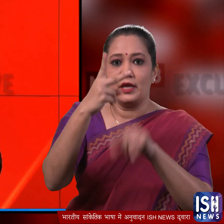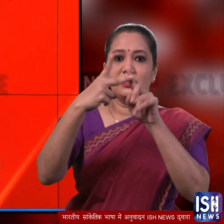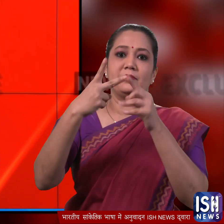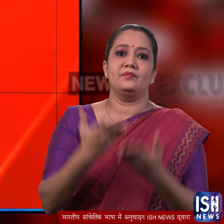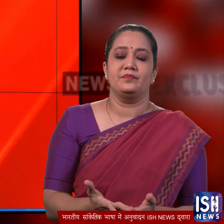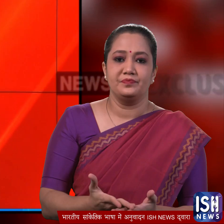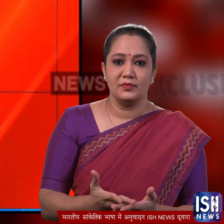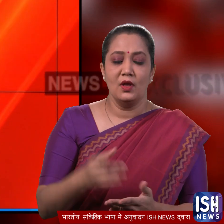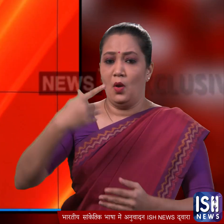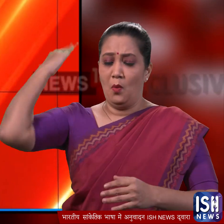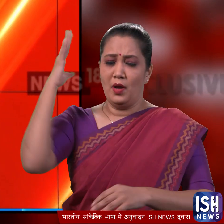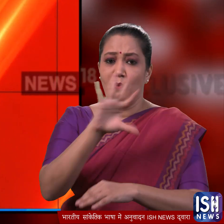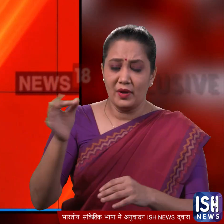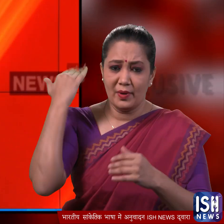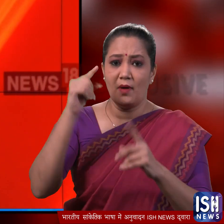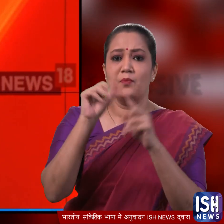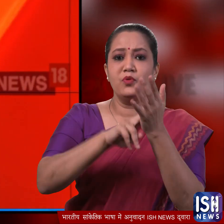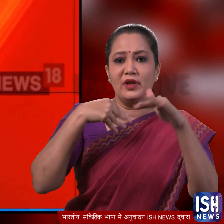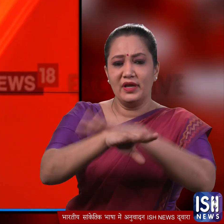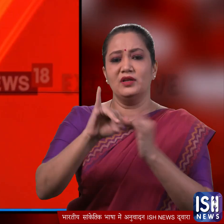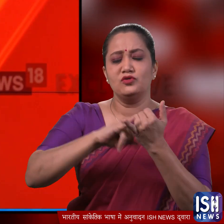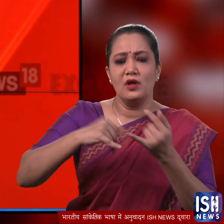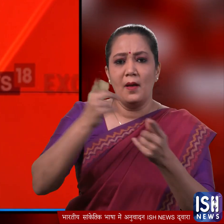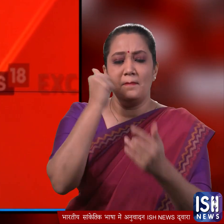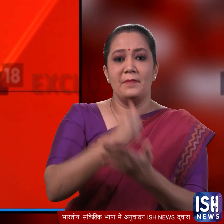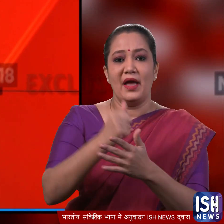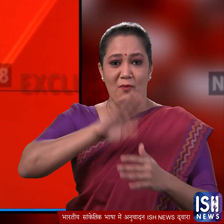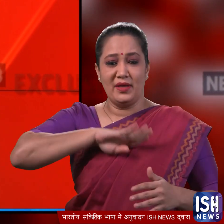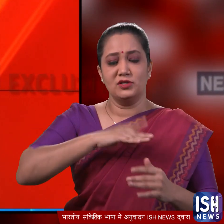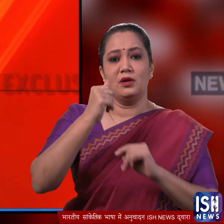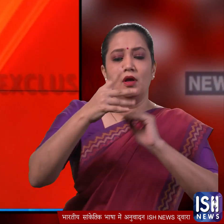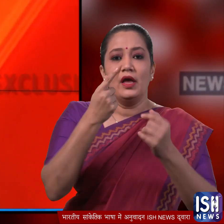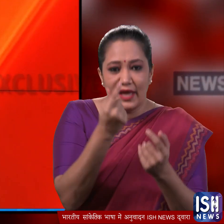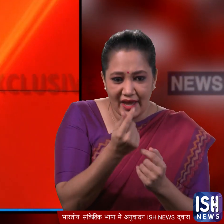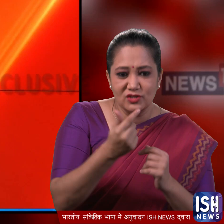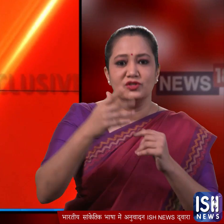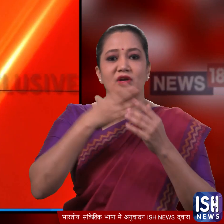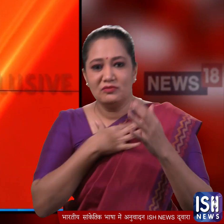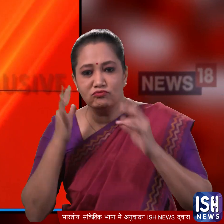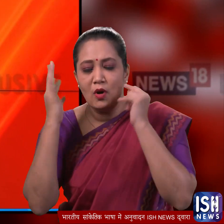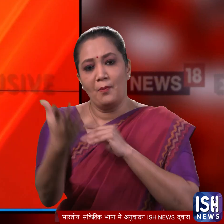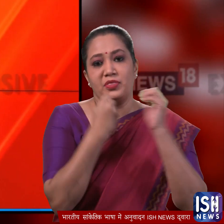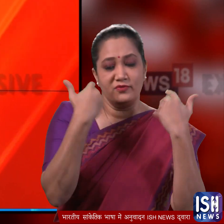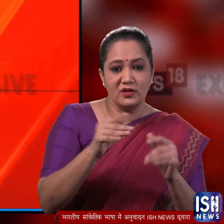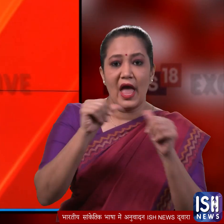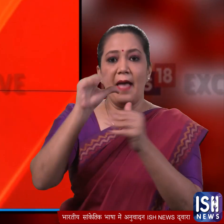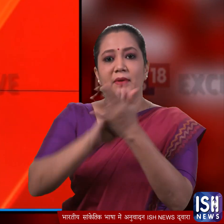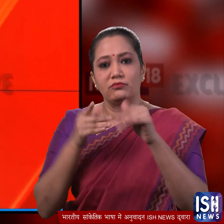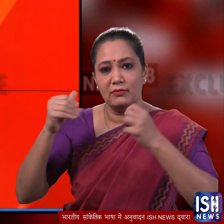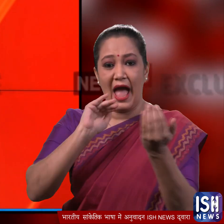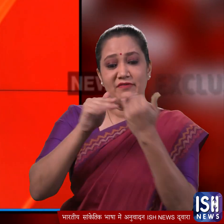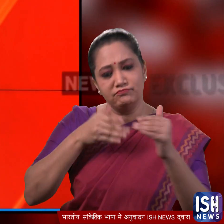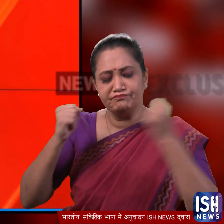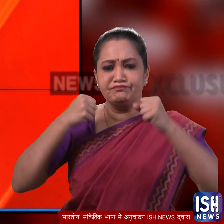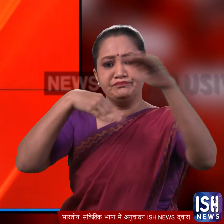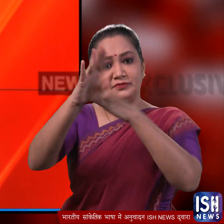की यह दूसरी बड़ी घटना है, जहां पिछले हफ्ते लुटेरों ने पुणे के शिरूर कस्बे में बैंक ऑफ महाराष्ट्र में कैश और गहने लूटे थे और अहमदनगर हाईवे